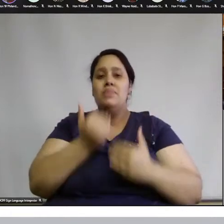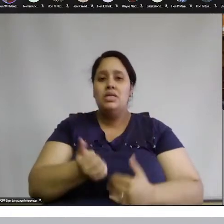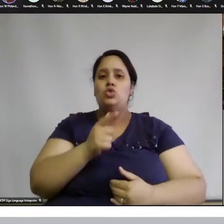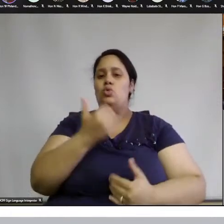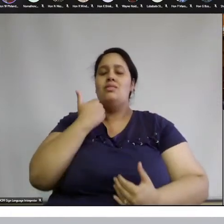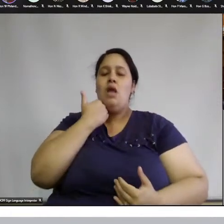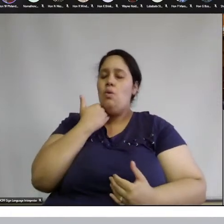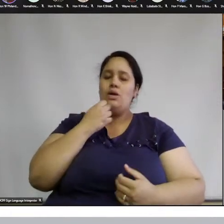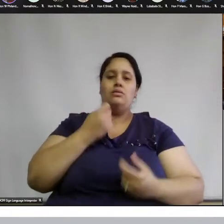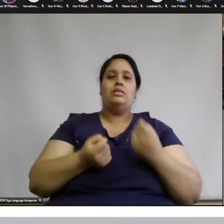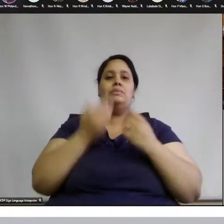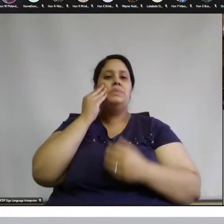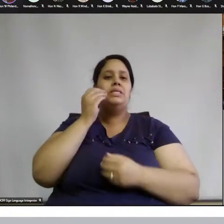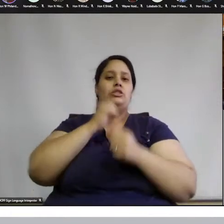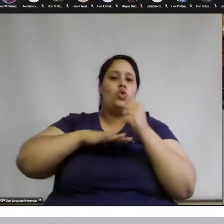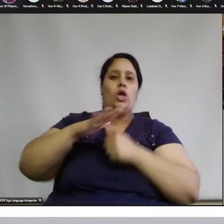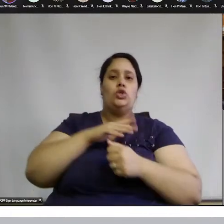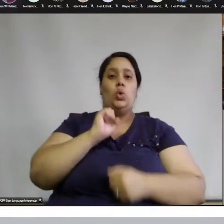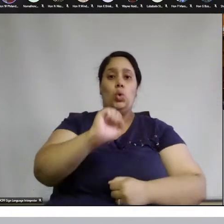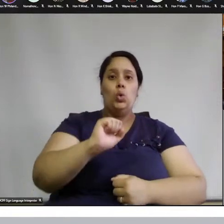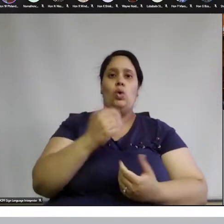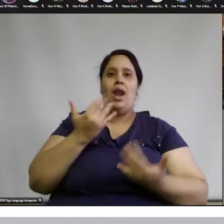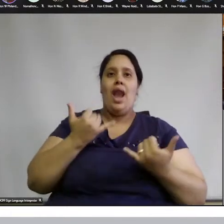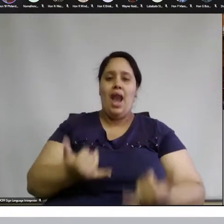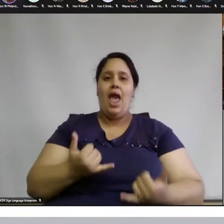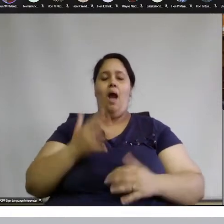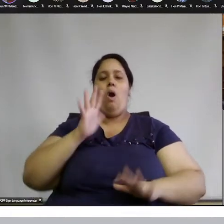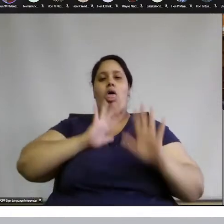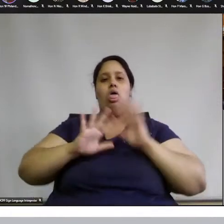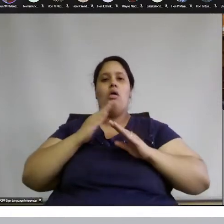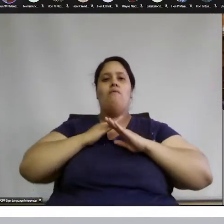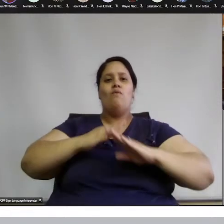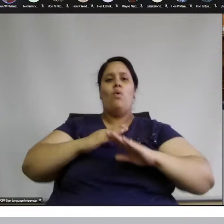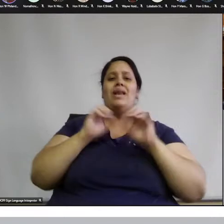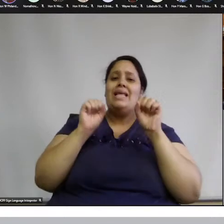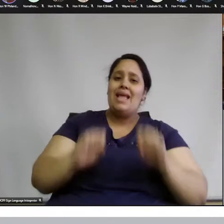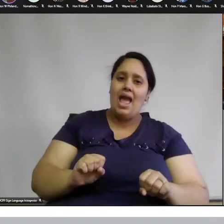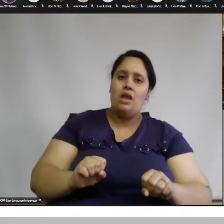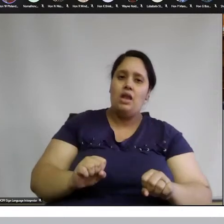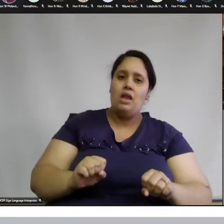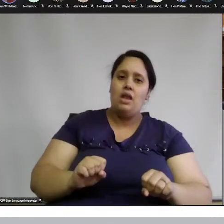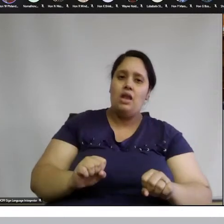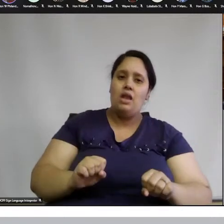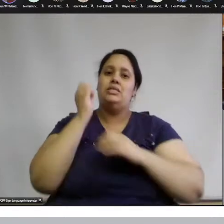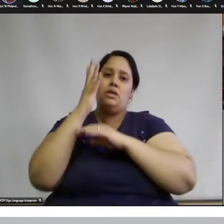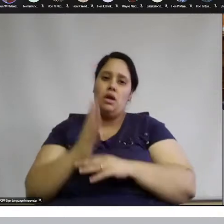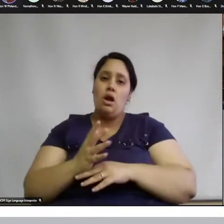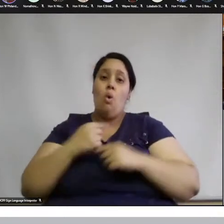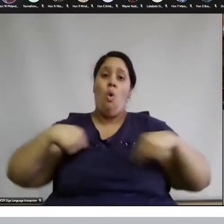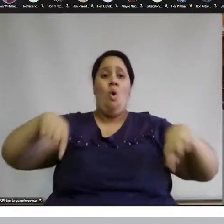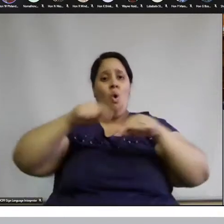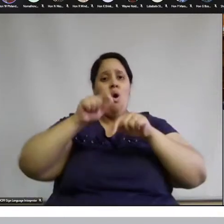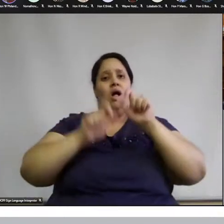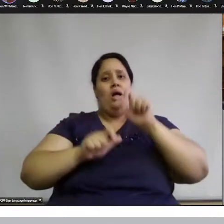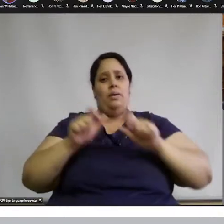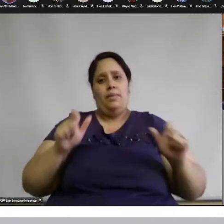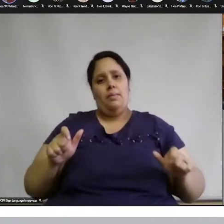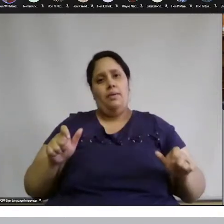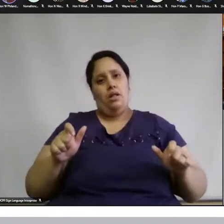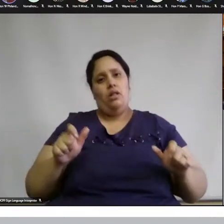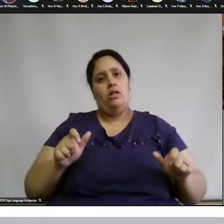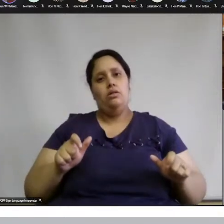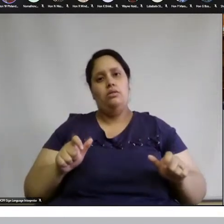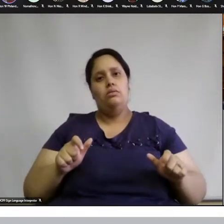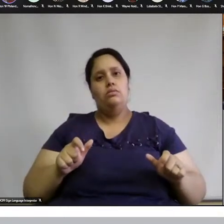in 'n situasie wees waar jy jou situasie kon verhoed het nie. Adjunct Speaker, as ons almal net